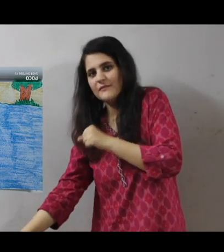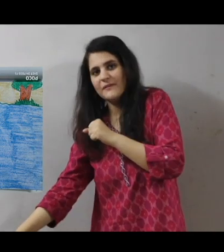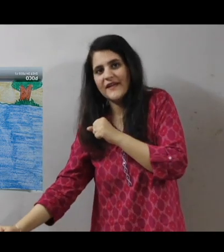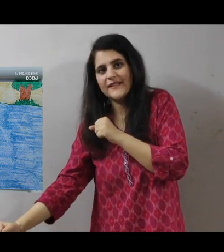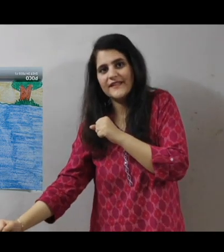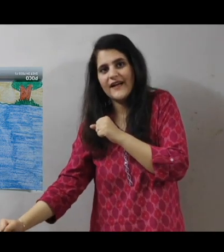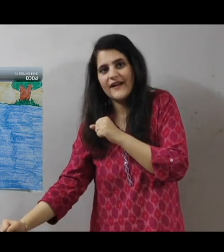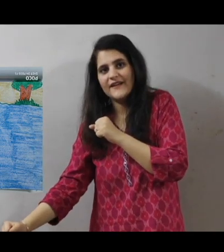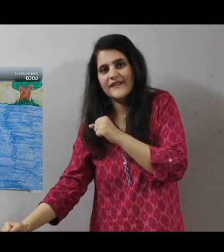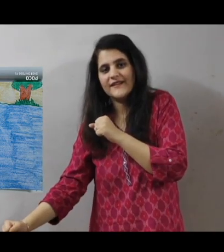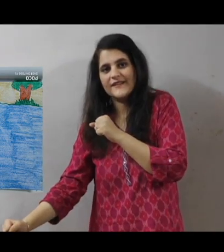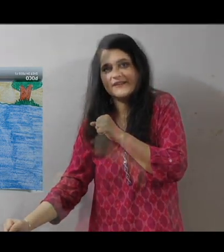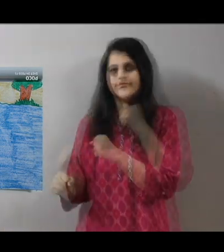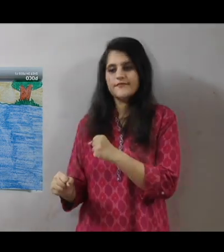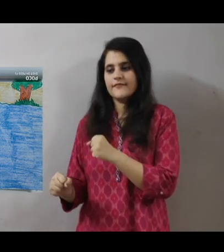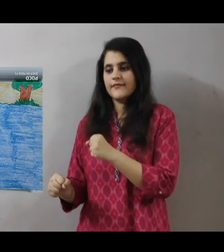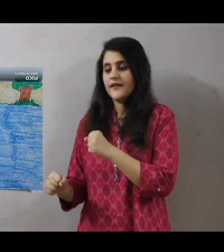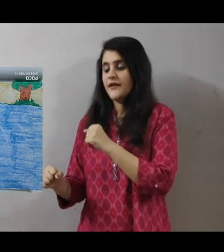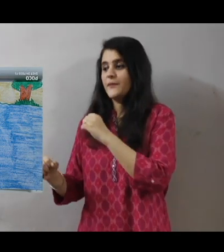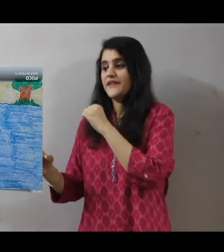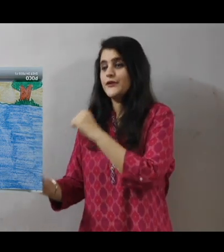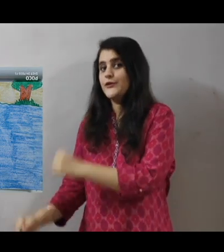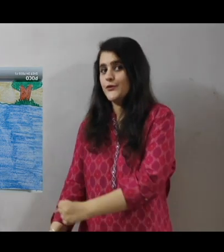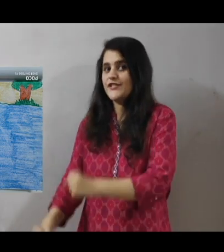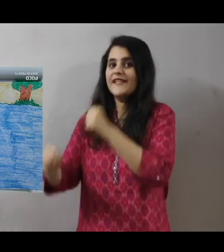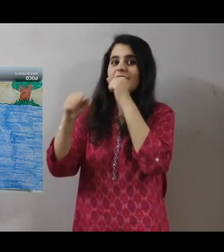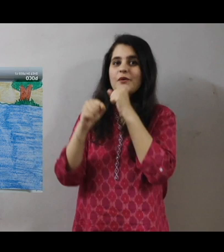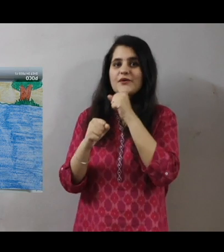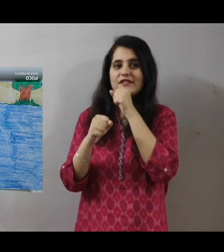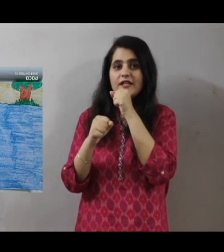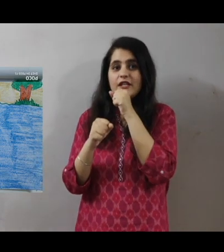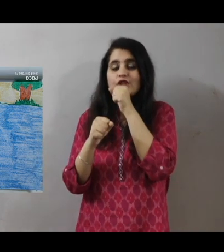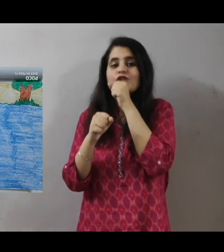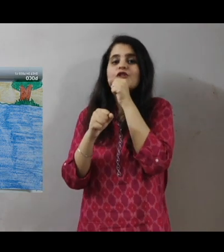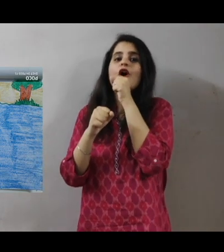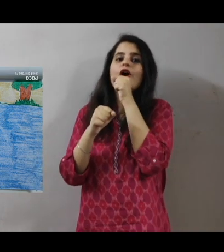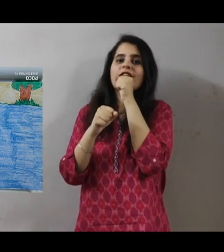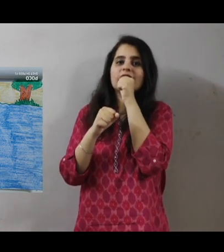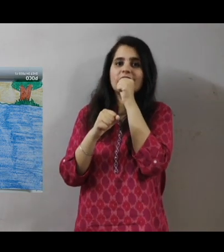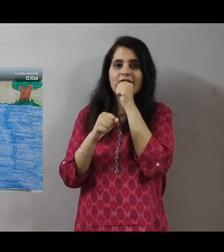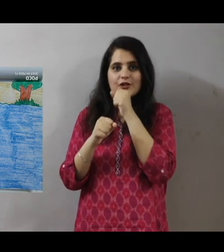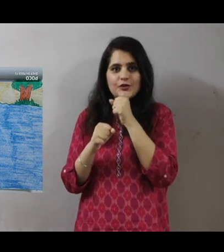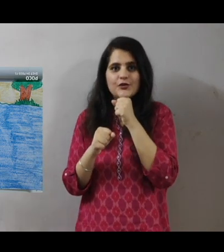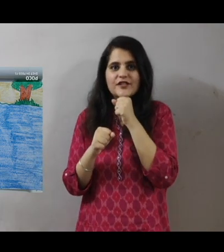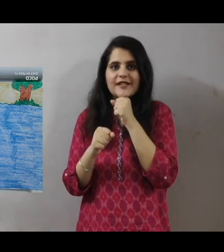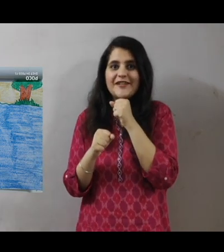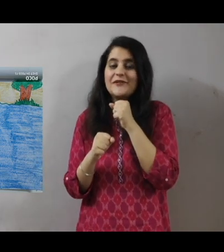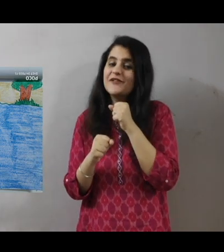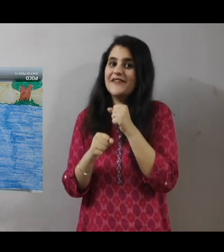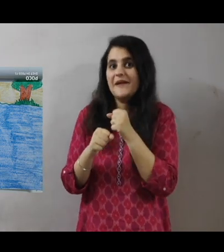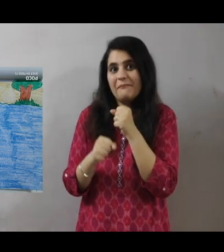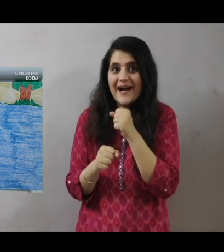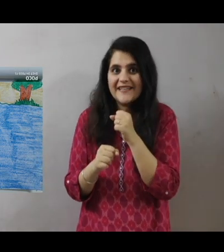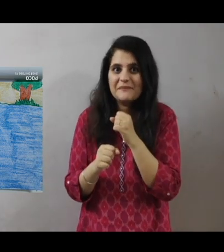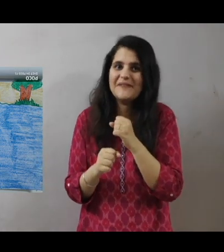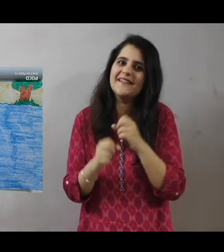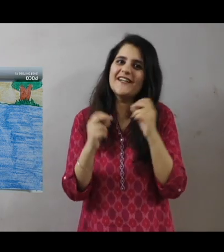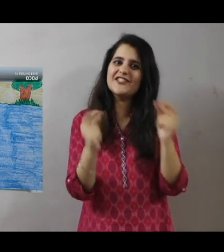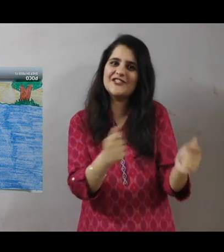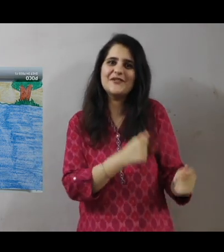पानी में फेंक दिया। फिर दूसरी ओर से स्ट्रॉ की तरह चूस कर उन्होंने पानी पीना